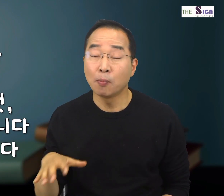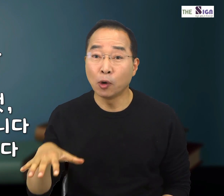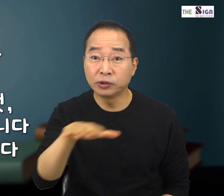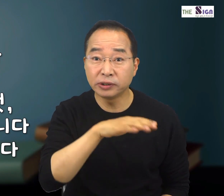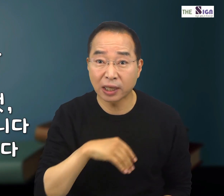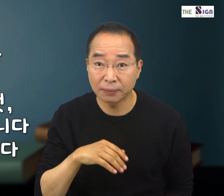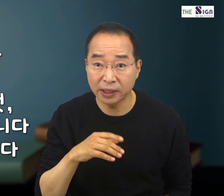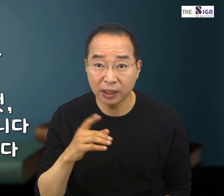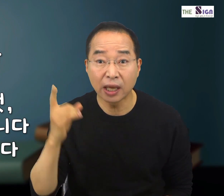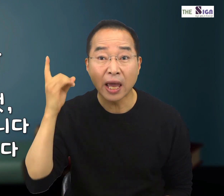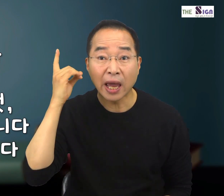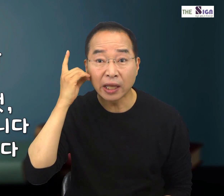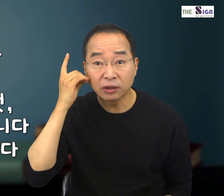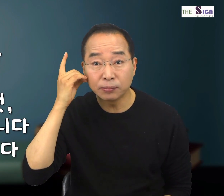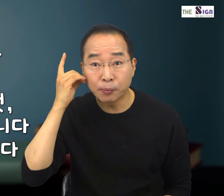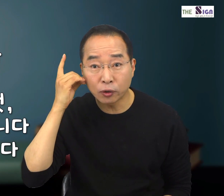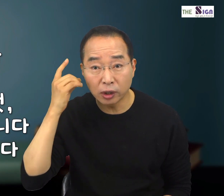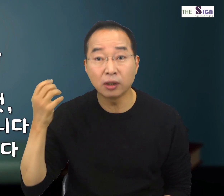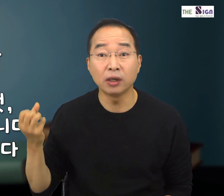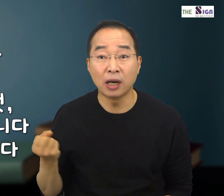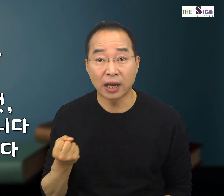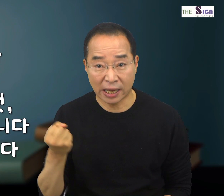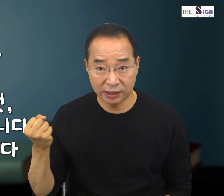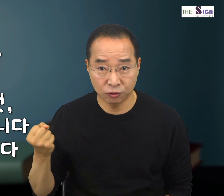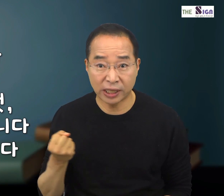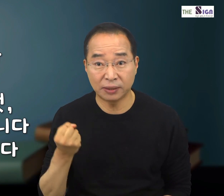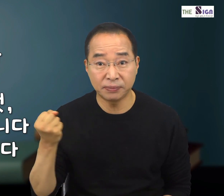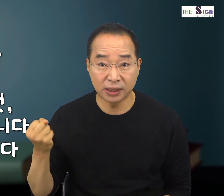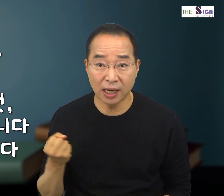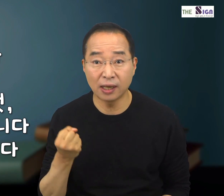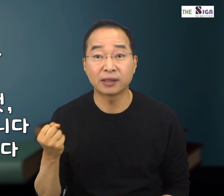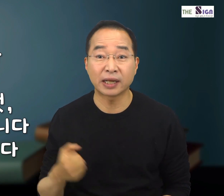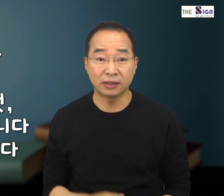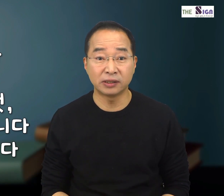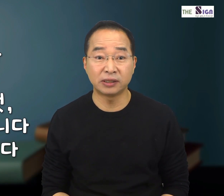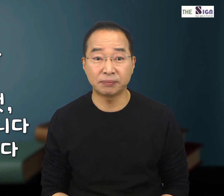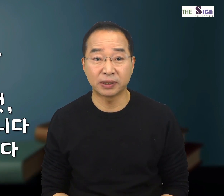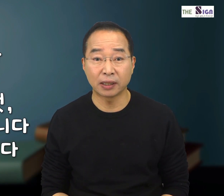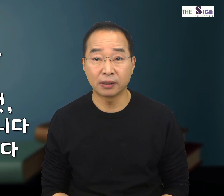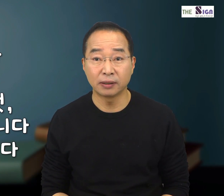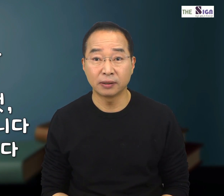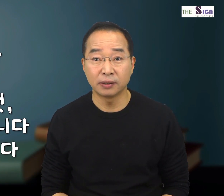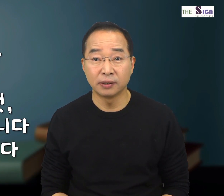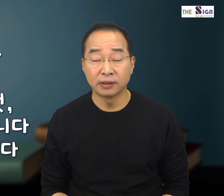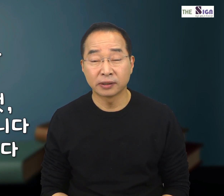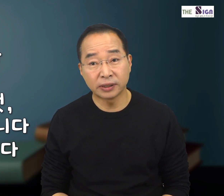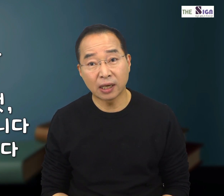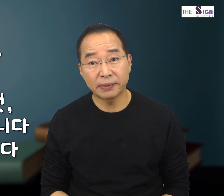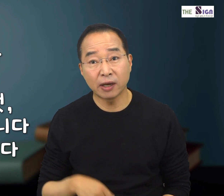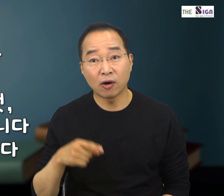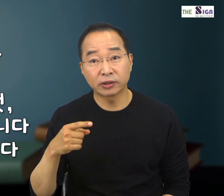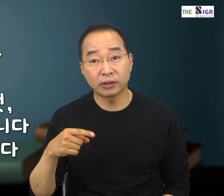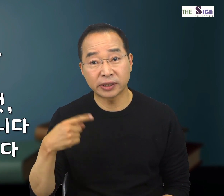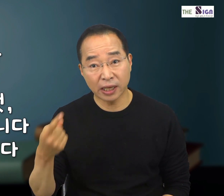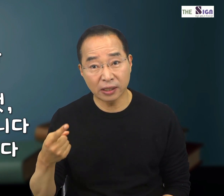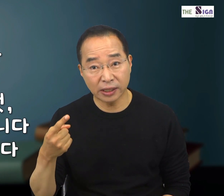모든 사람이 핸드폰을 가지고 다닙니다 라는 뜻이 됩니다. 그 다음에 어떤 생각을